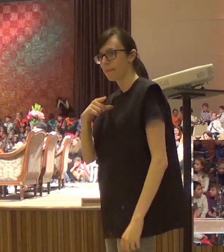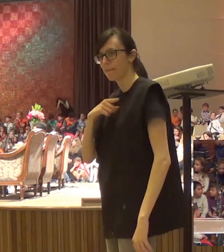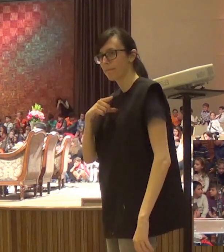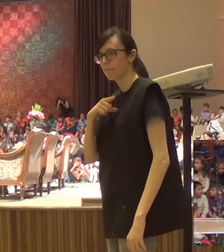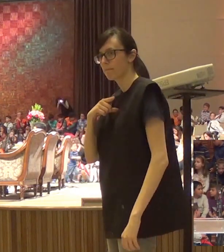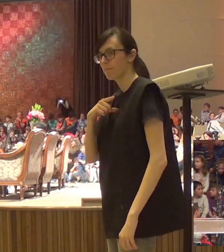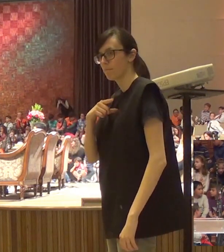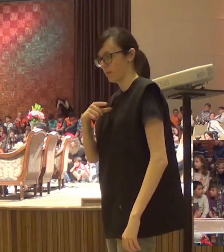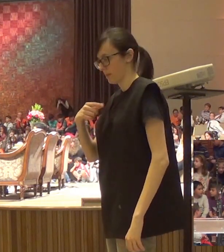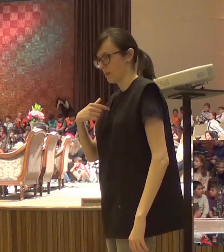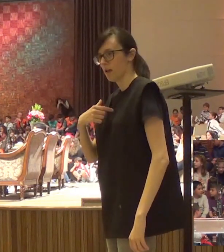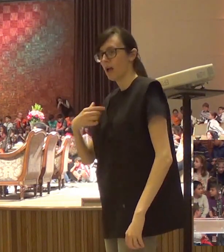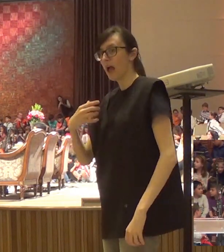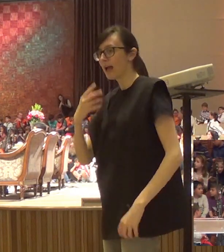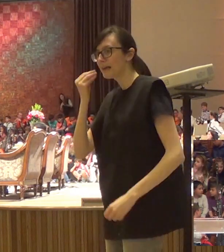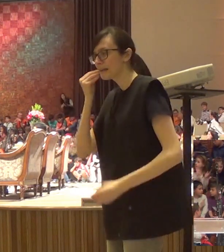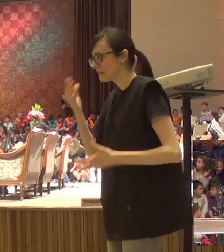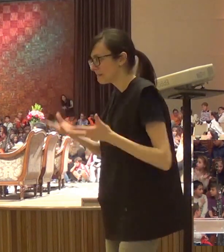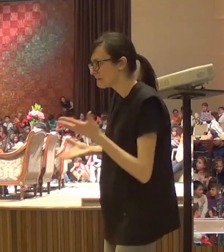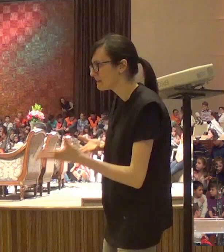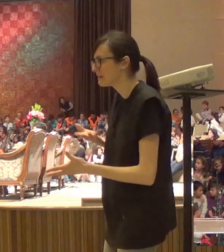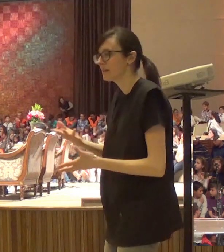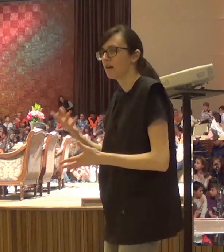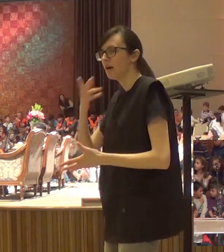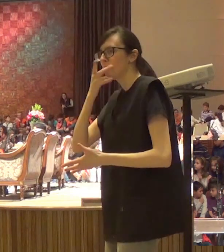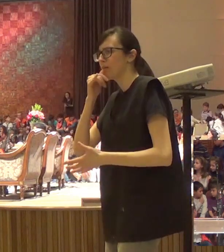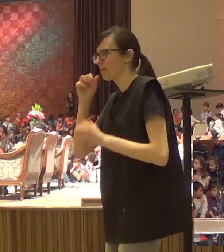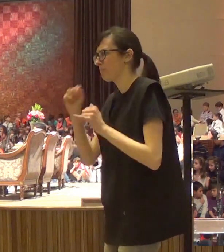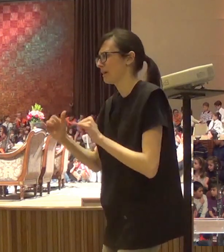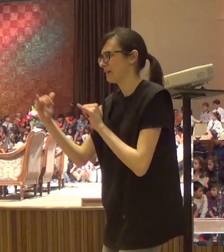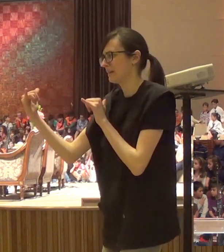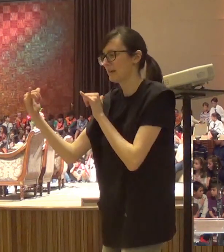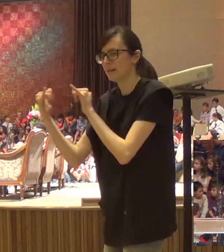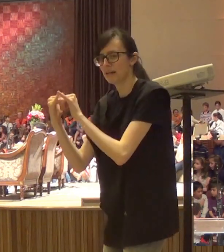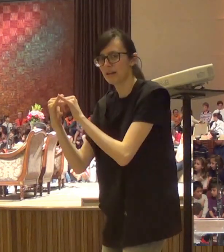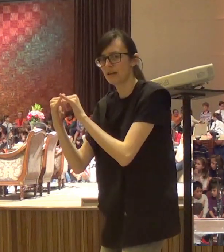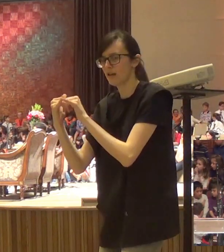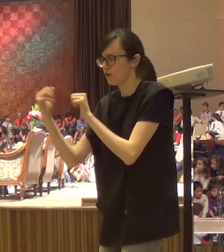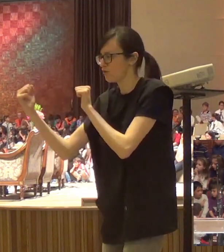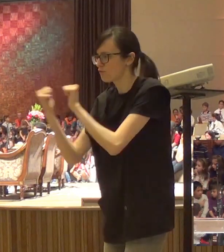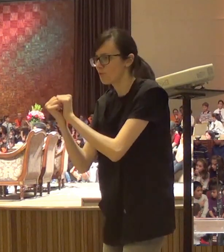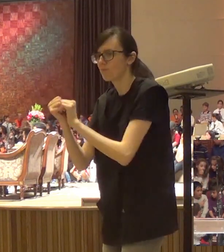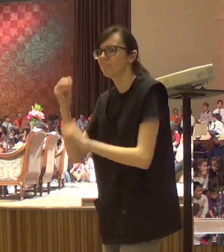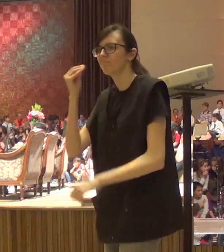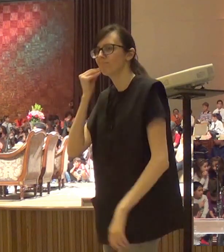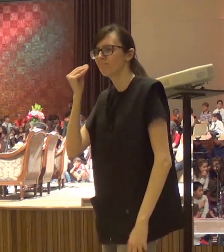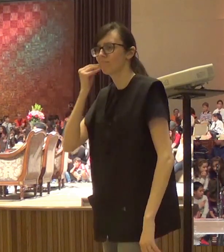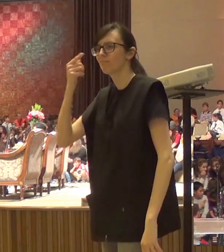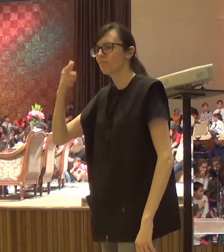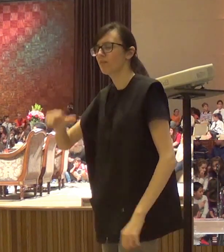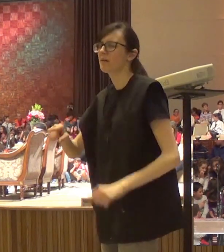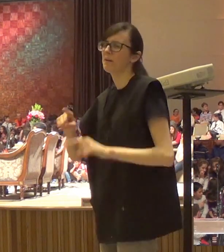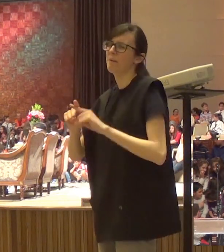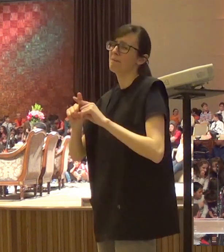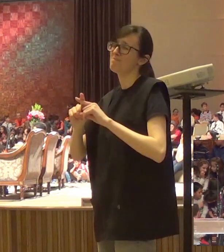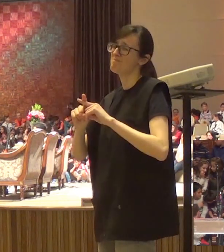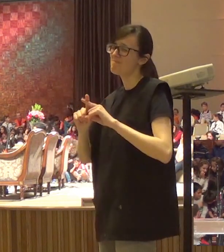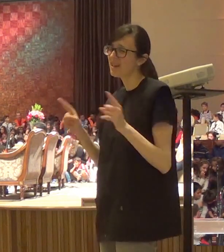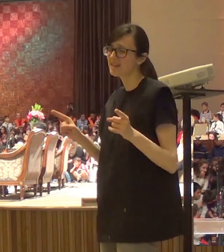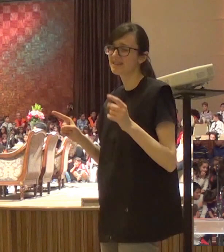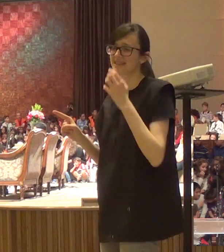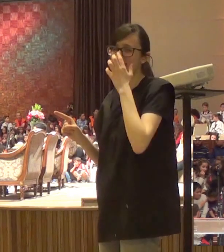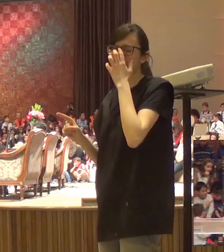filho, ele estava tentando aproximar o coração, seu coração ao coração do pai. E meus irmãos,